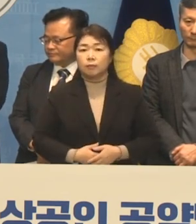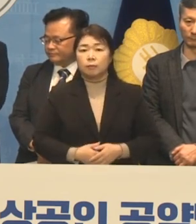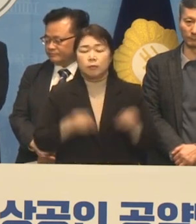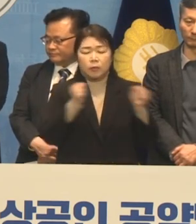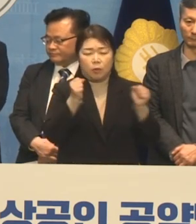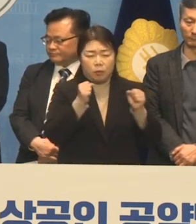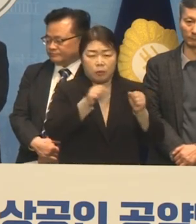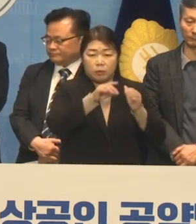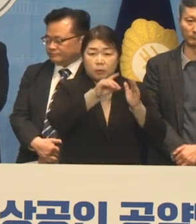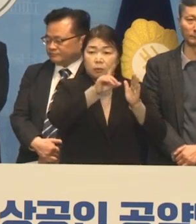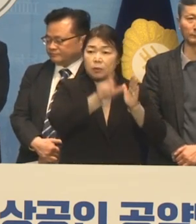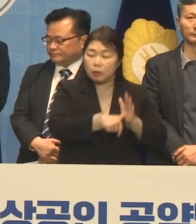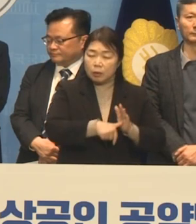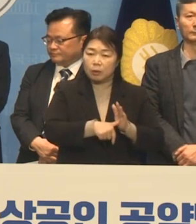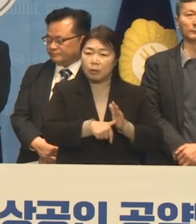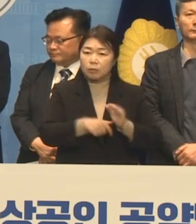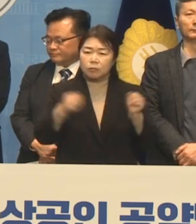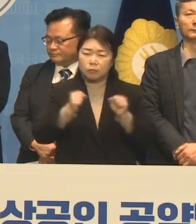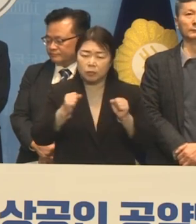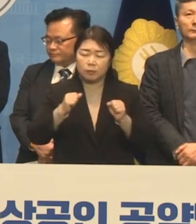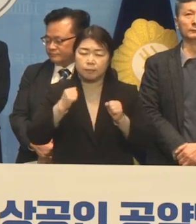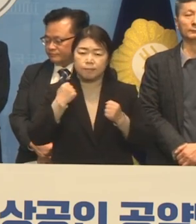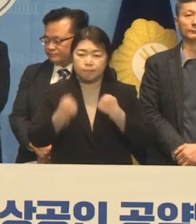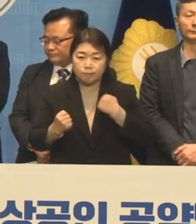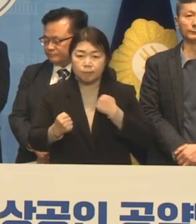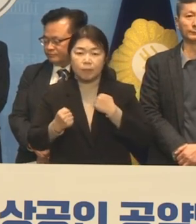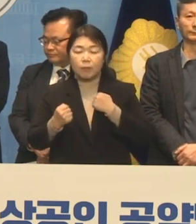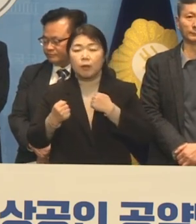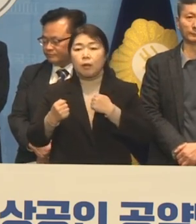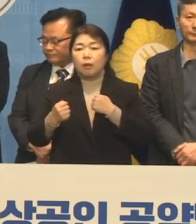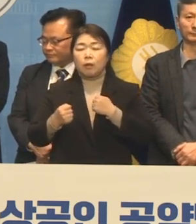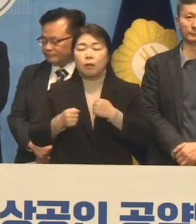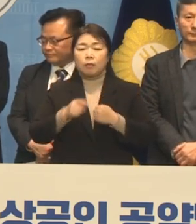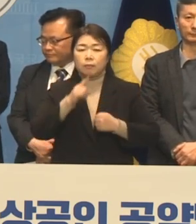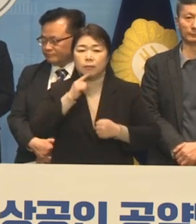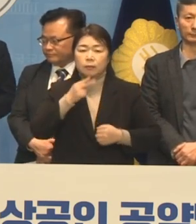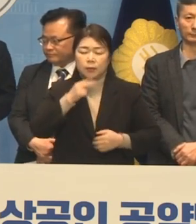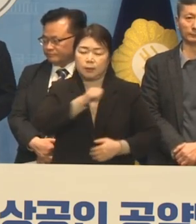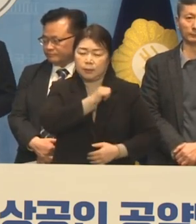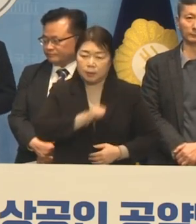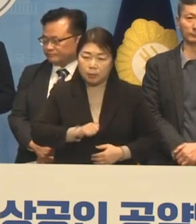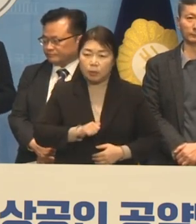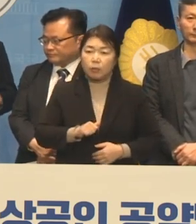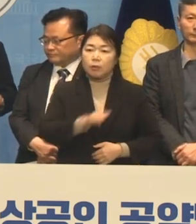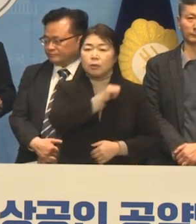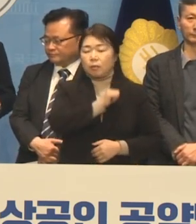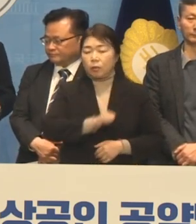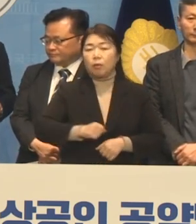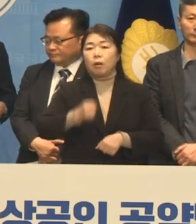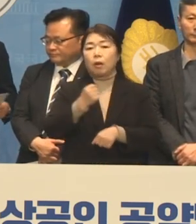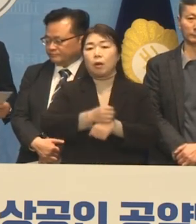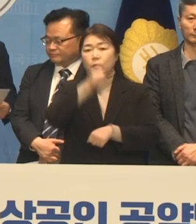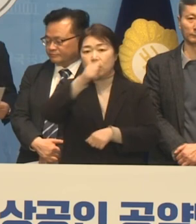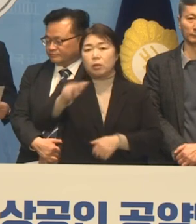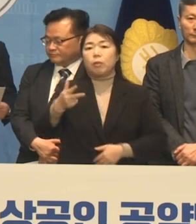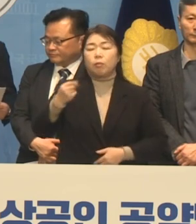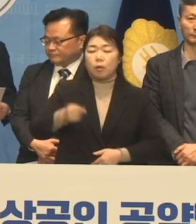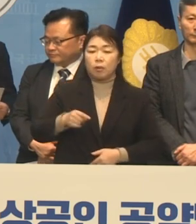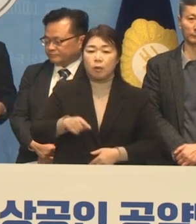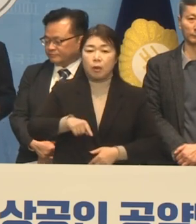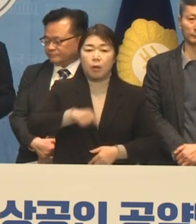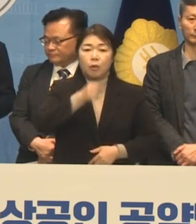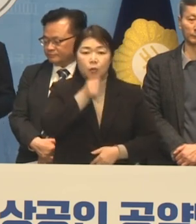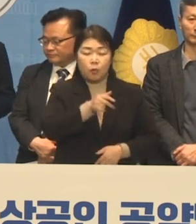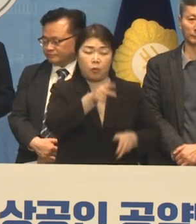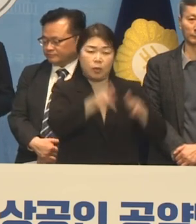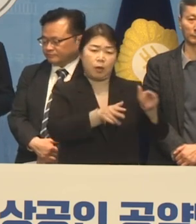겨울에 그 추운 겨울에 한파를 묵묵히 그렇게 견뎌내고 있는 우리 700만